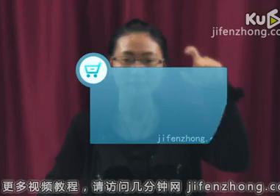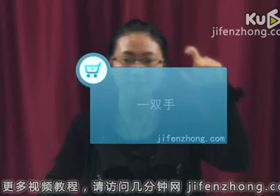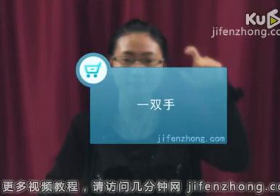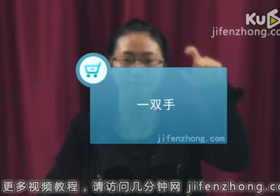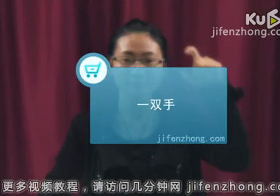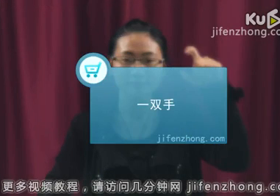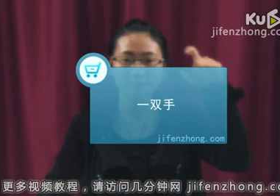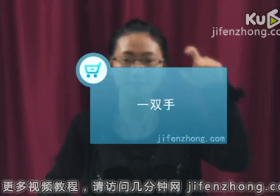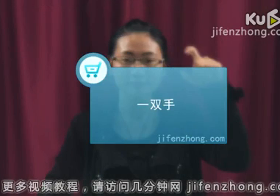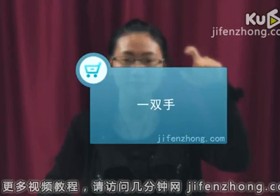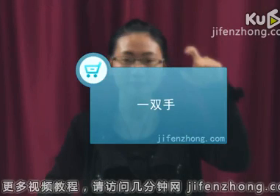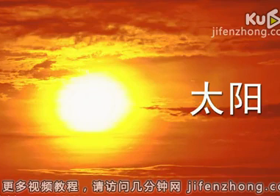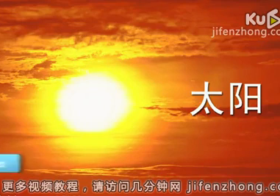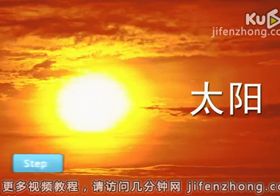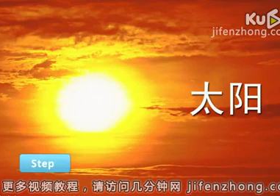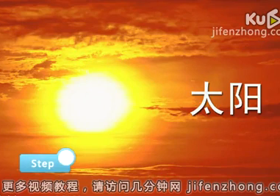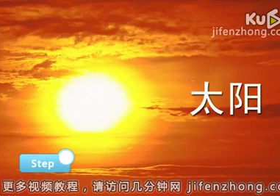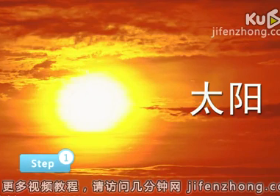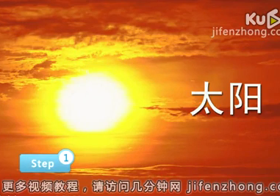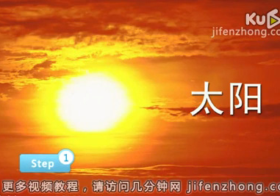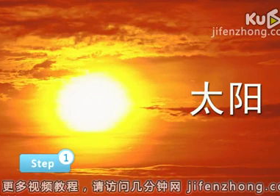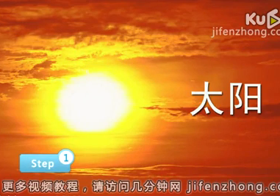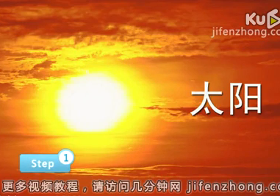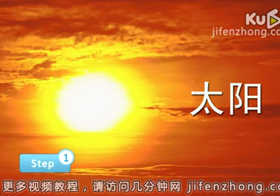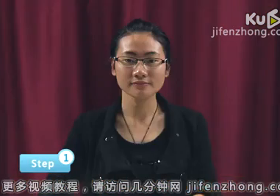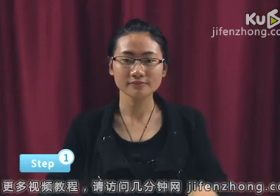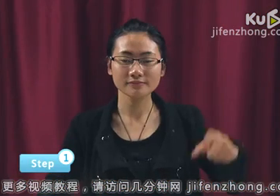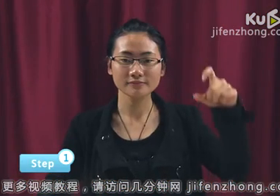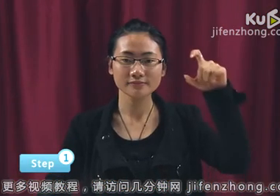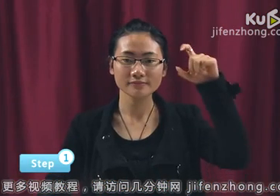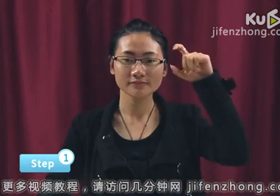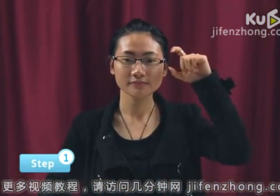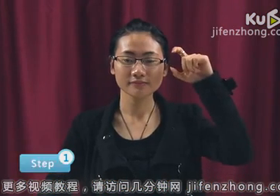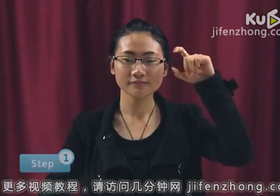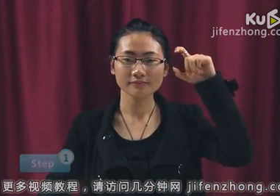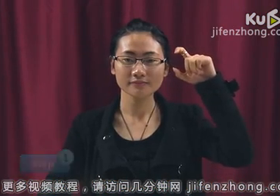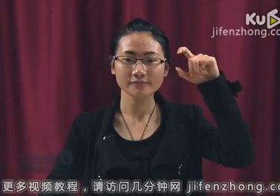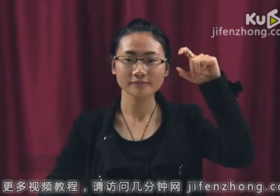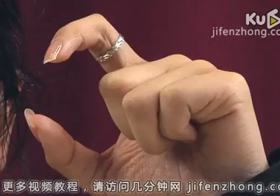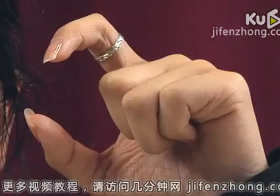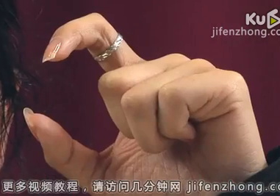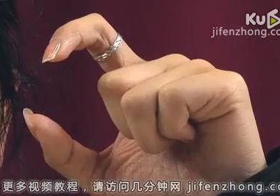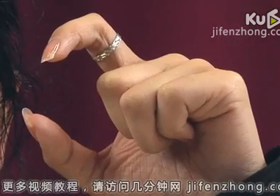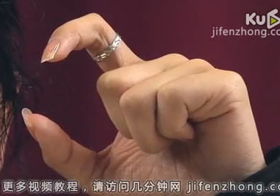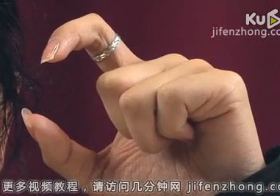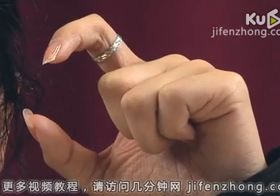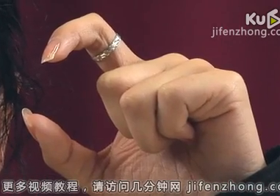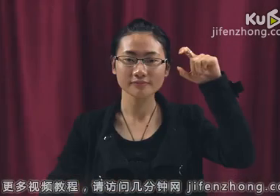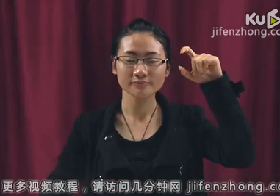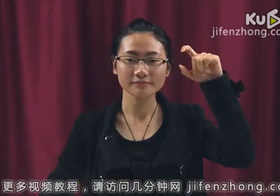要一双手。第一步，太阳。左手伸出拇食指，微微弯曲置于头